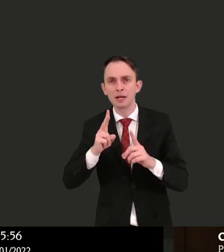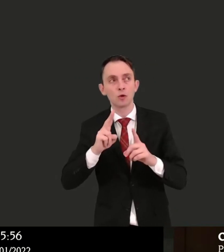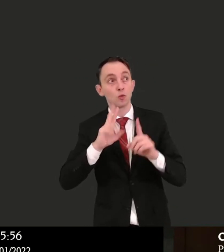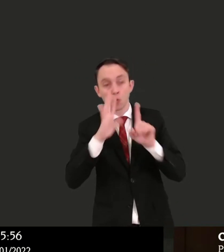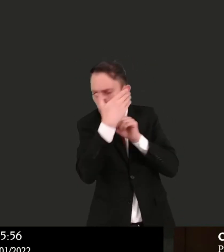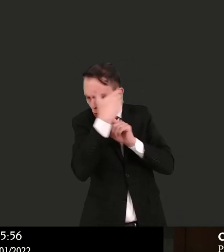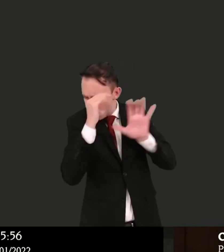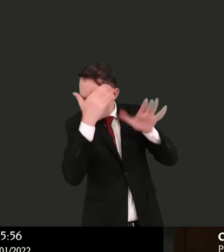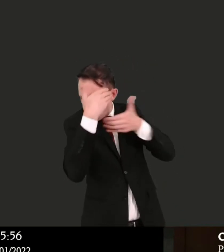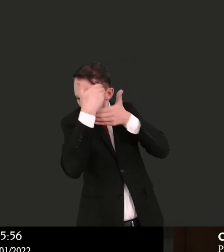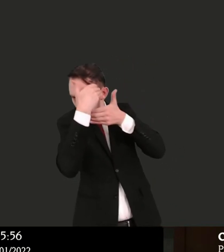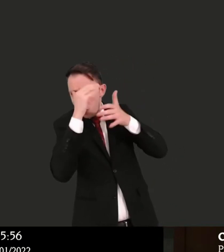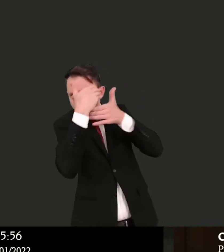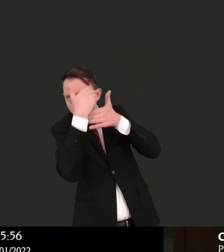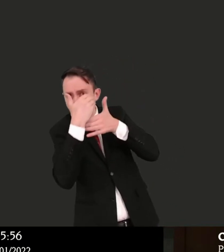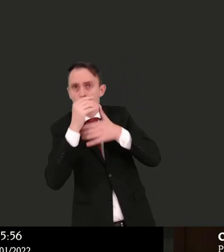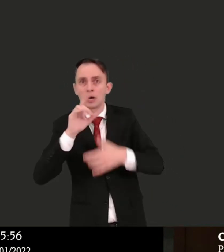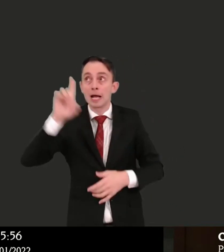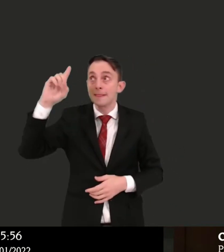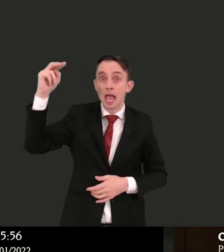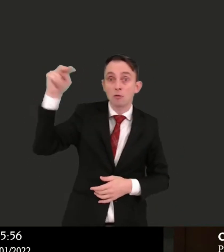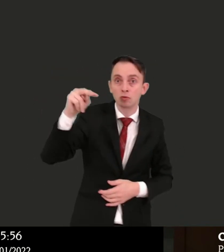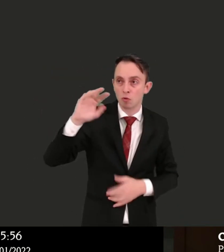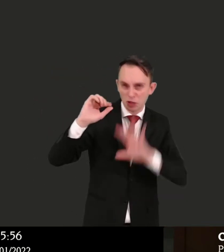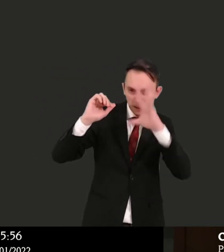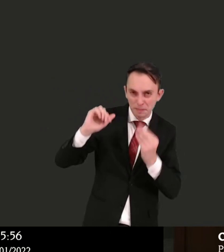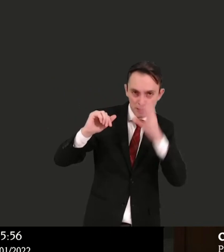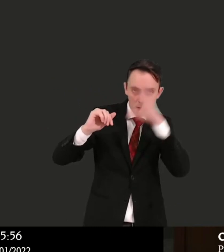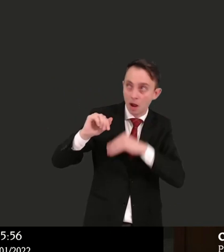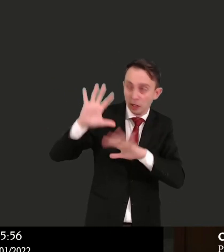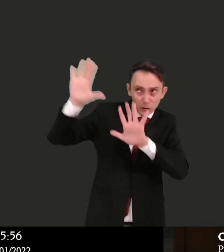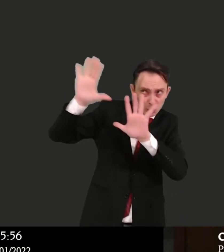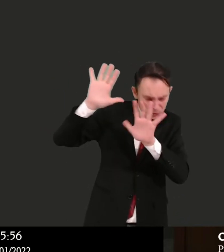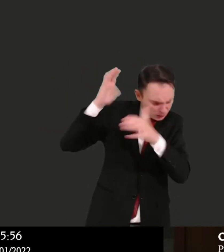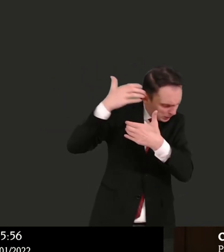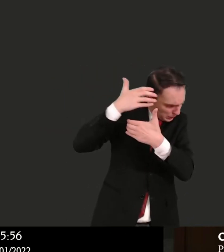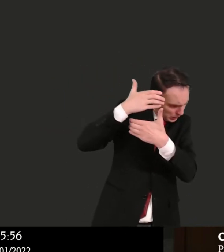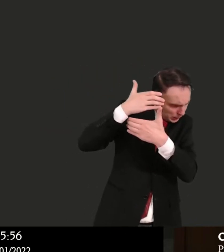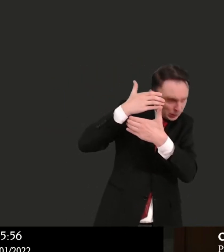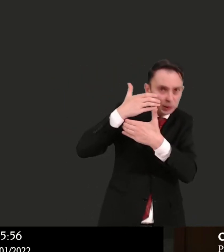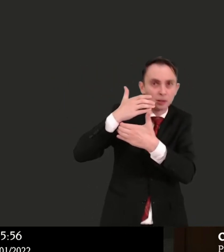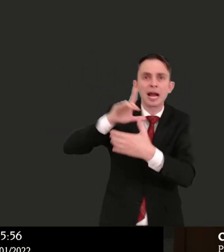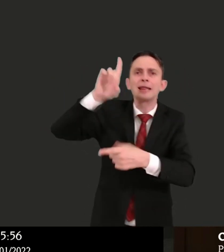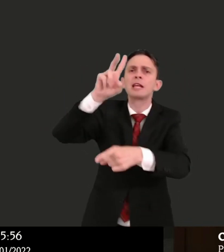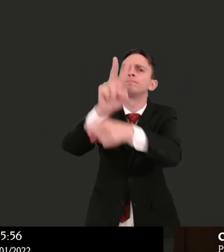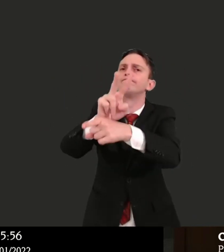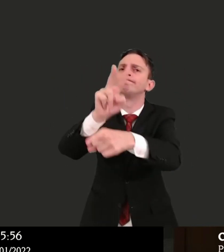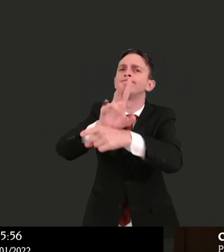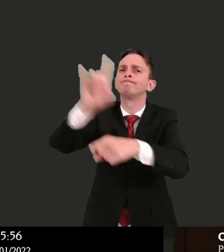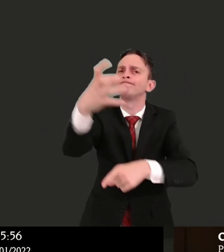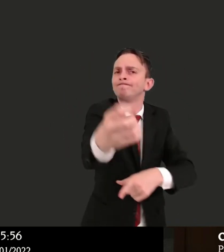Senhor. O Senhor te chama de bem-aventurado, de bem-aventurada. O dia do Senhor vem